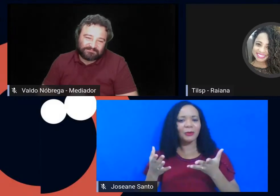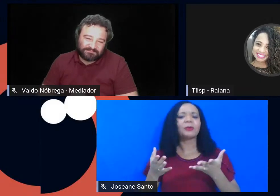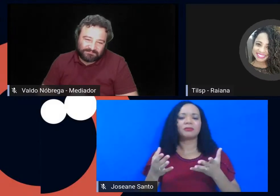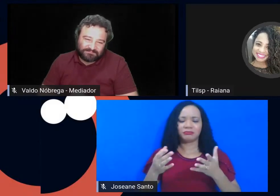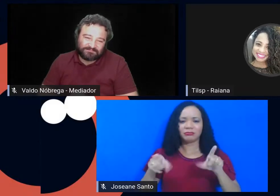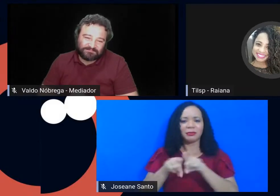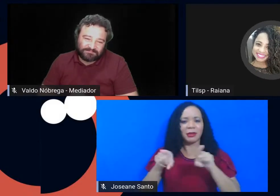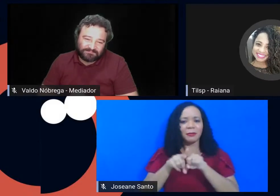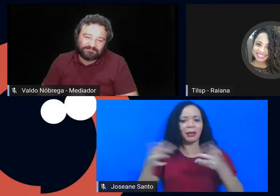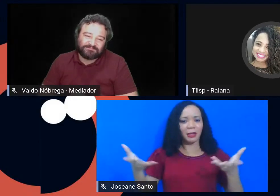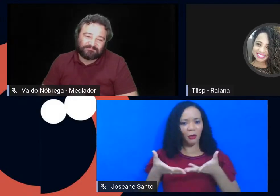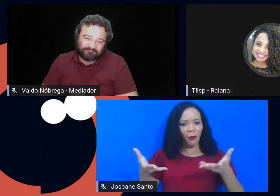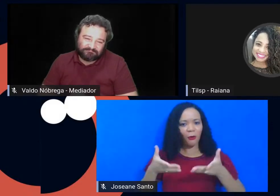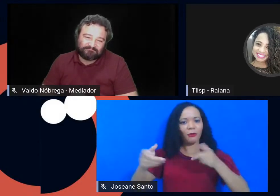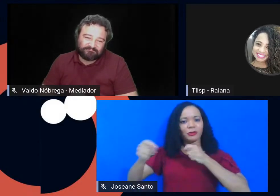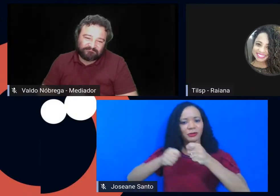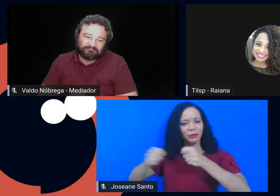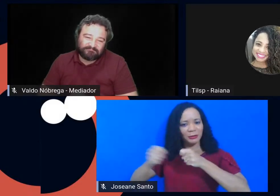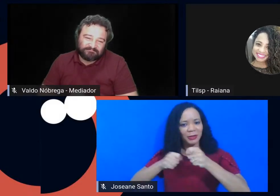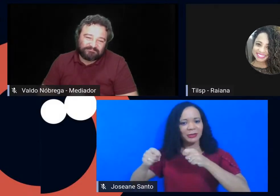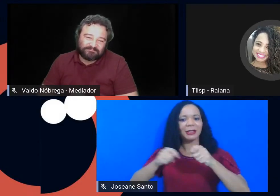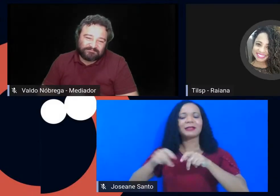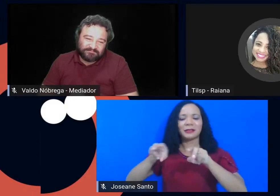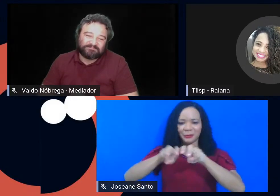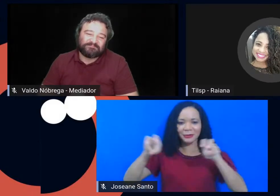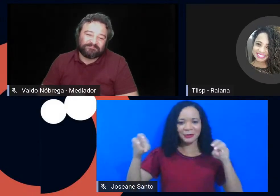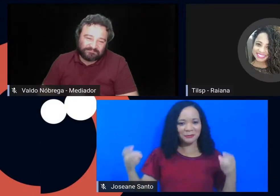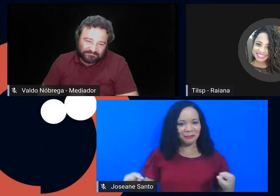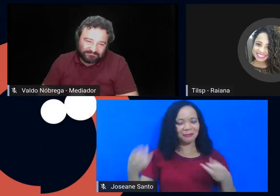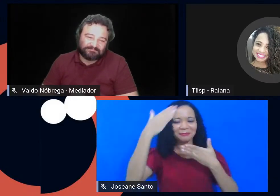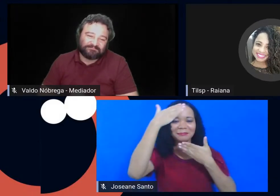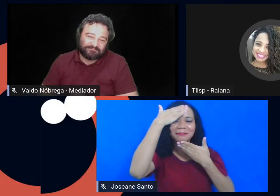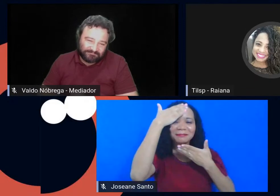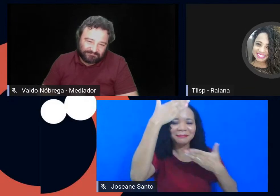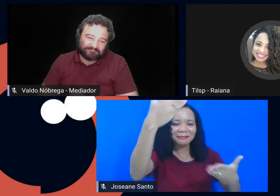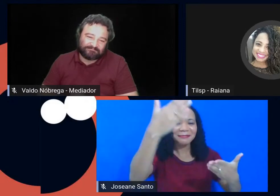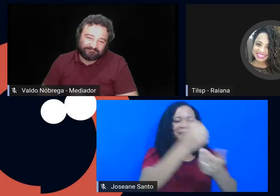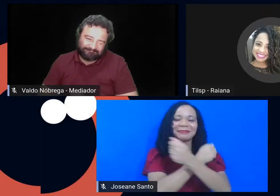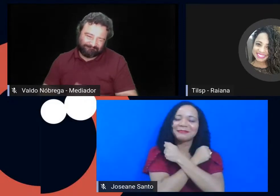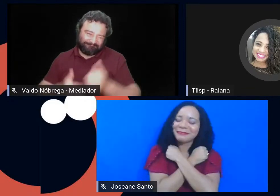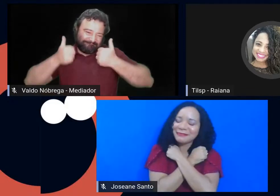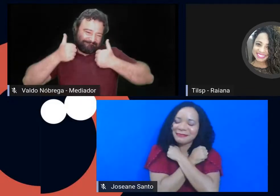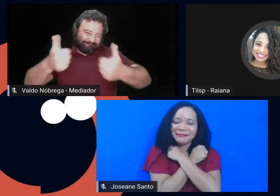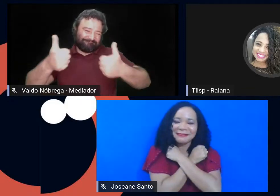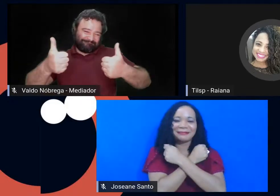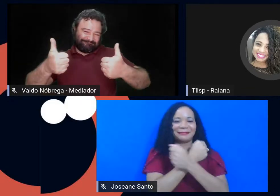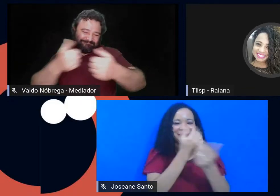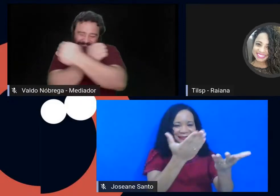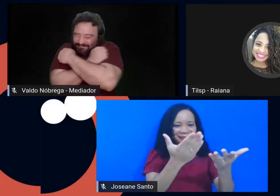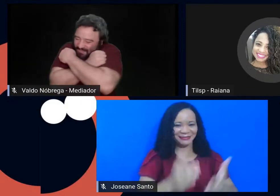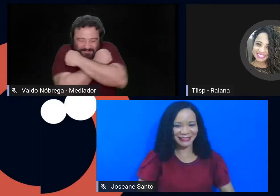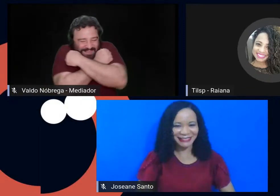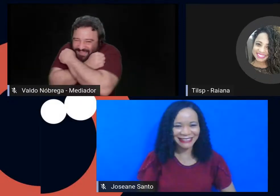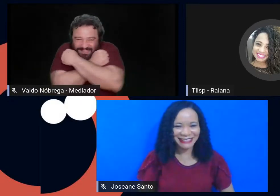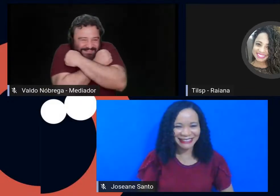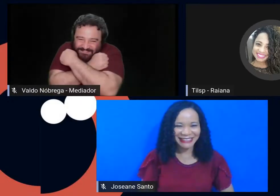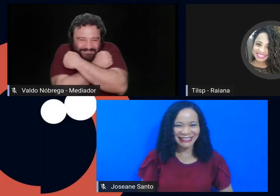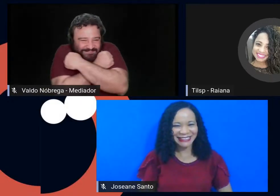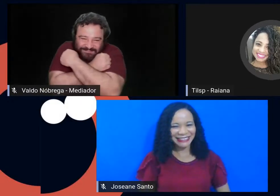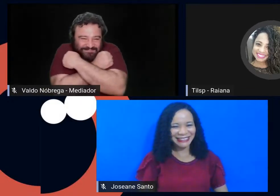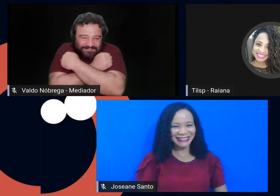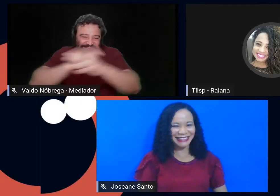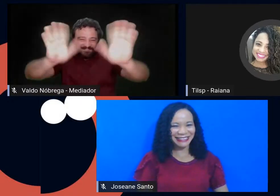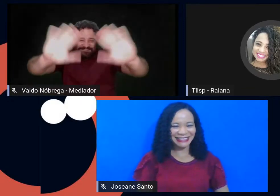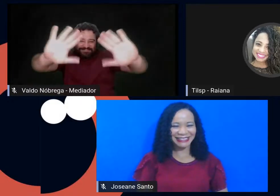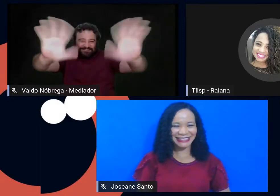ajuda em organizar este evento. Eh, também com mediador da mesa. Muito grata, muito, muito. Um abraço para